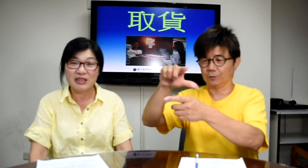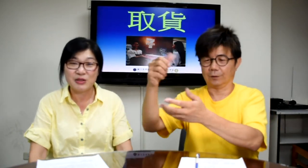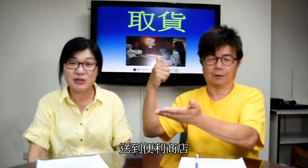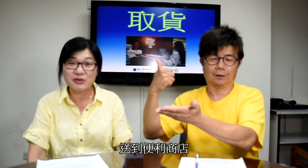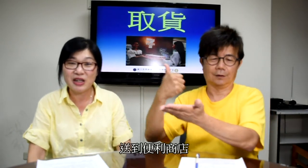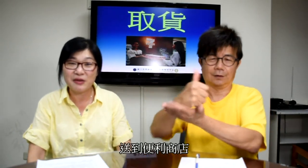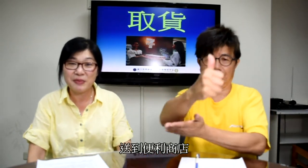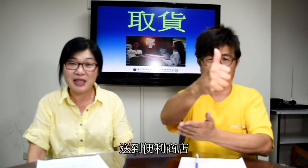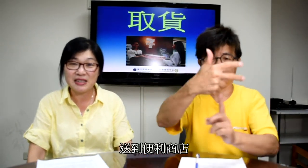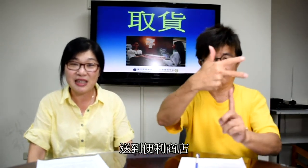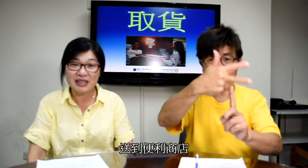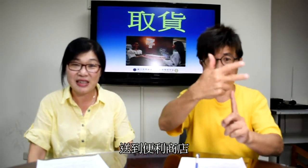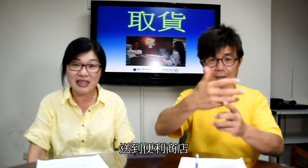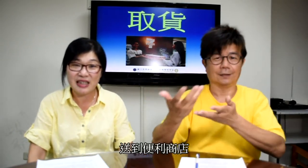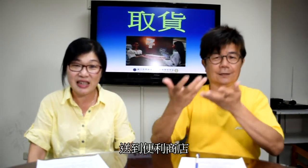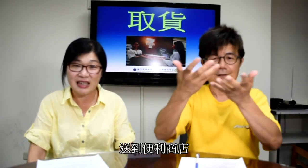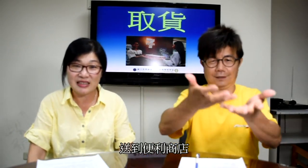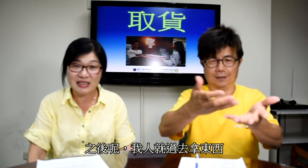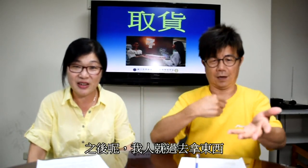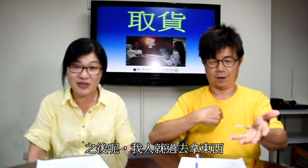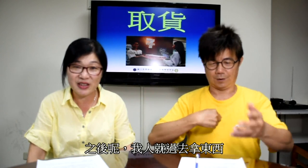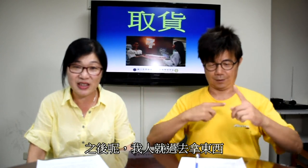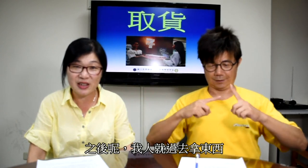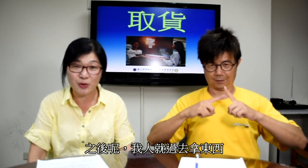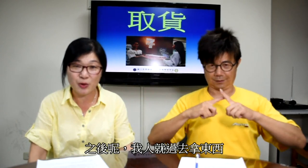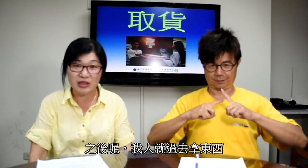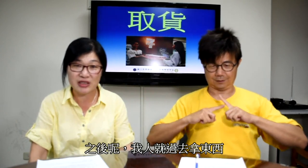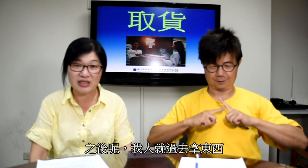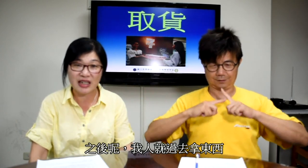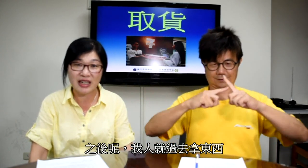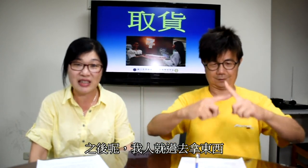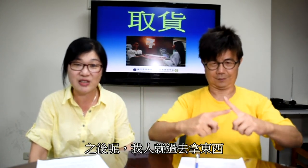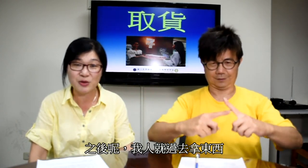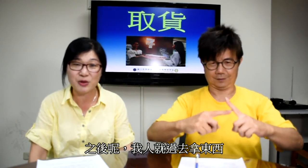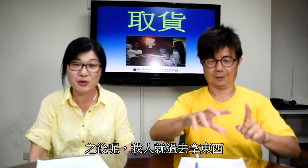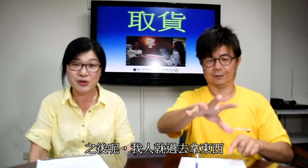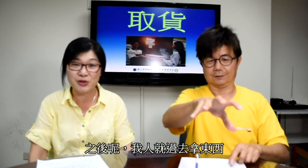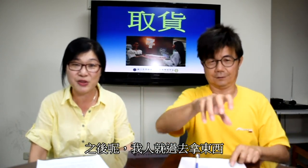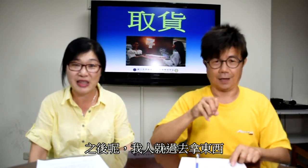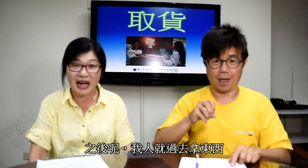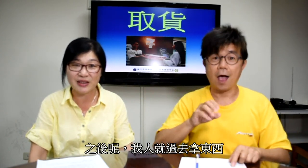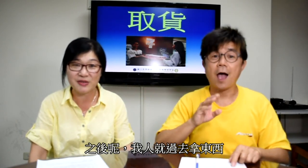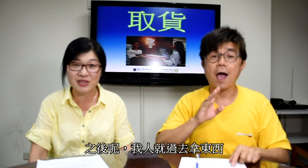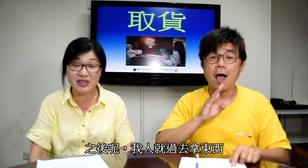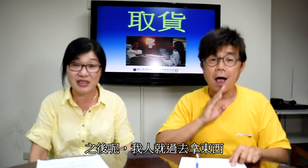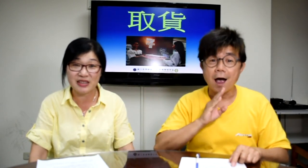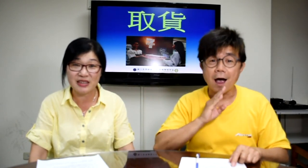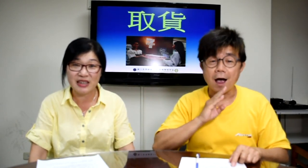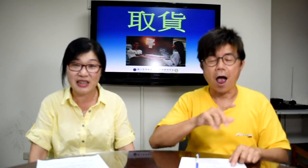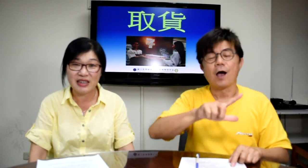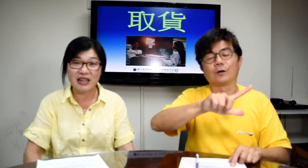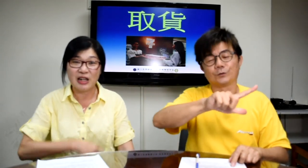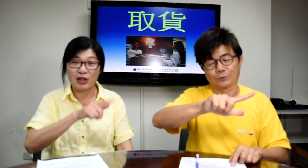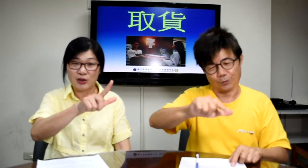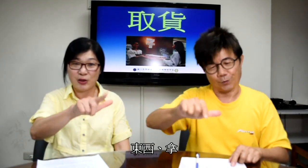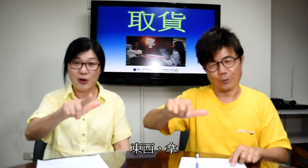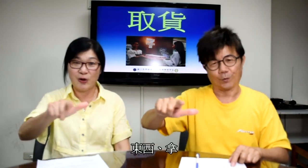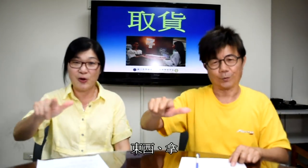送到便利商店之后呢，我人就过去拿东西。东